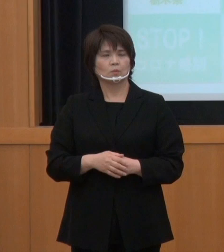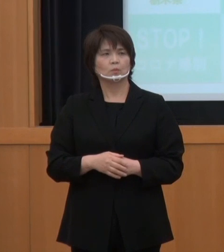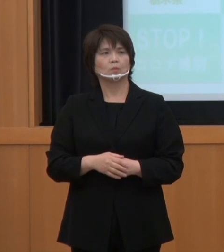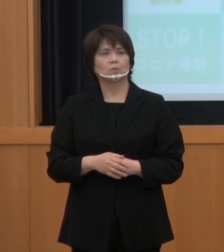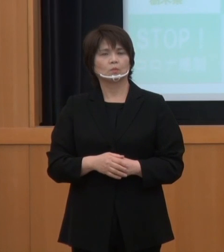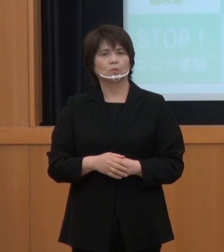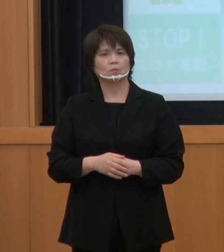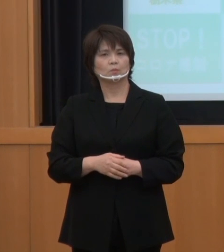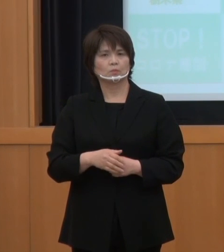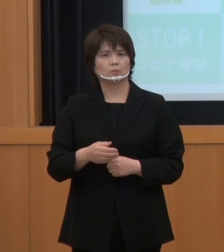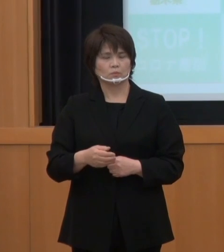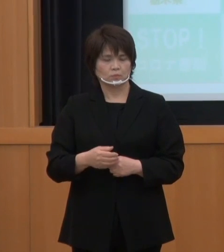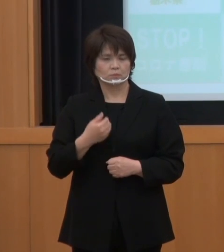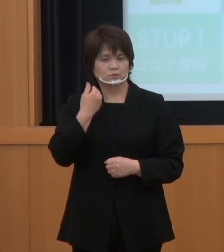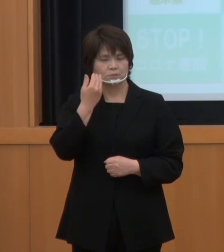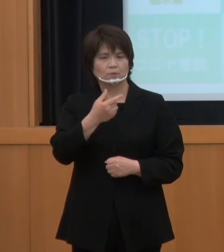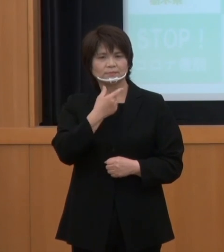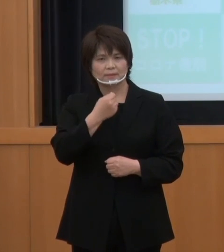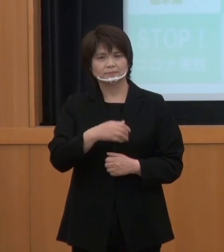いかお考えながら聞かせてください。